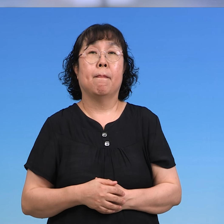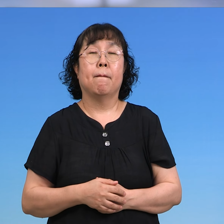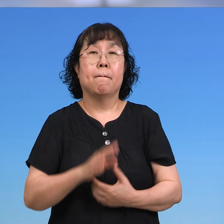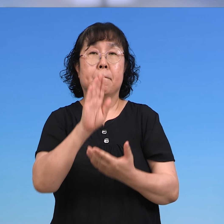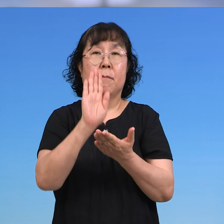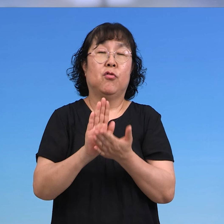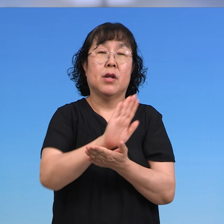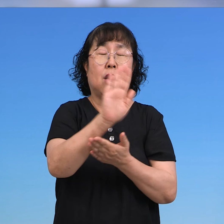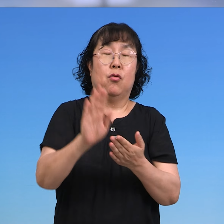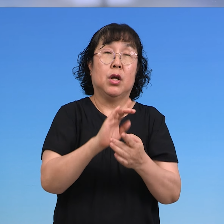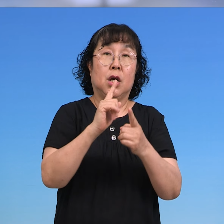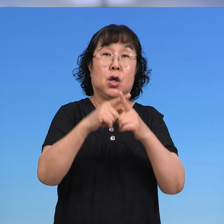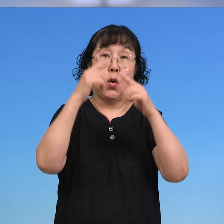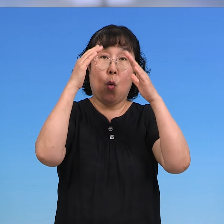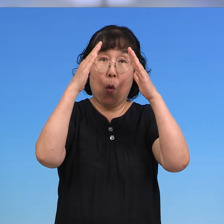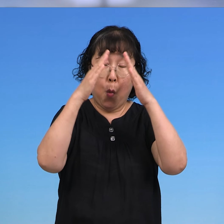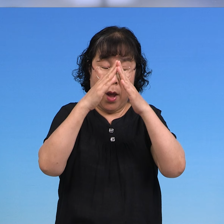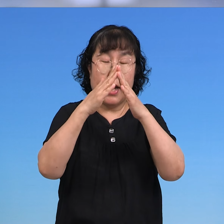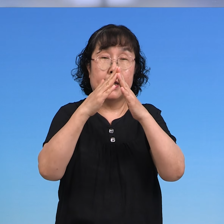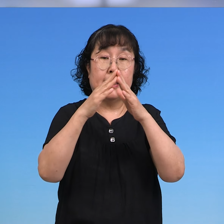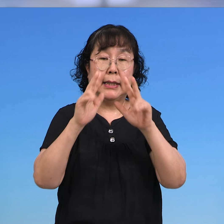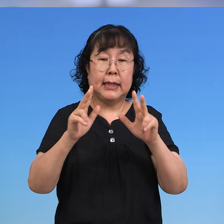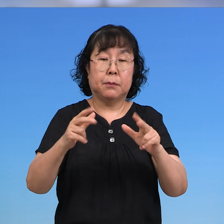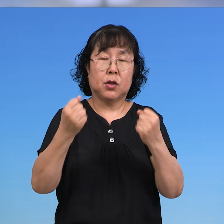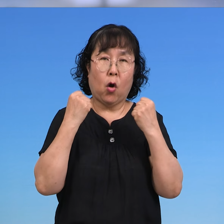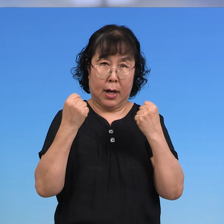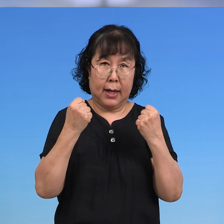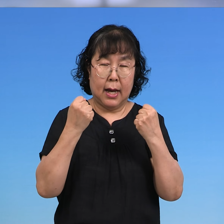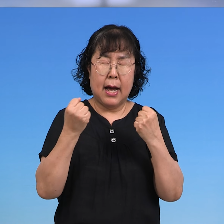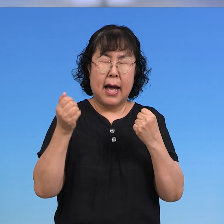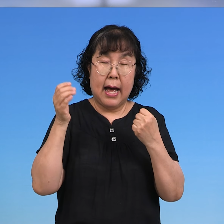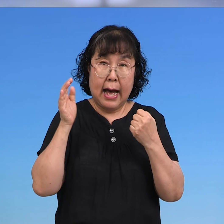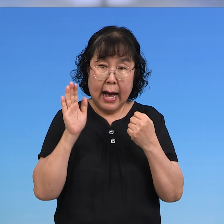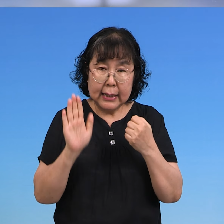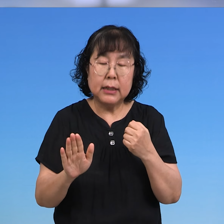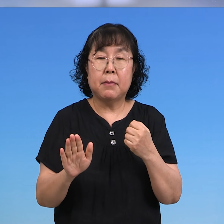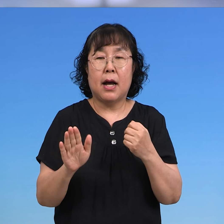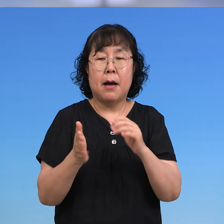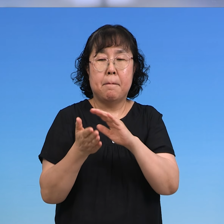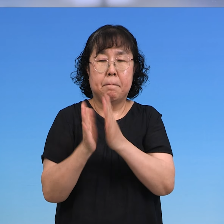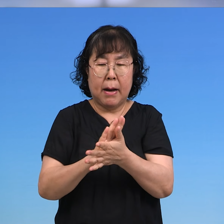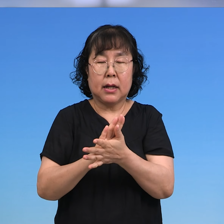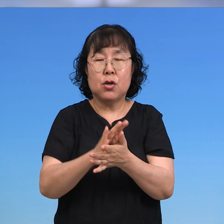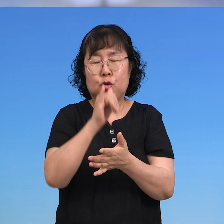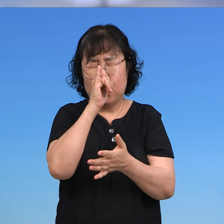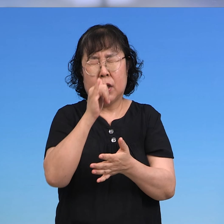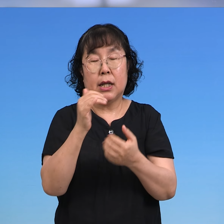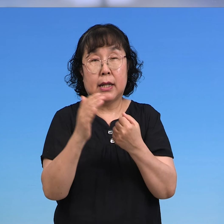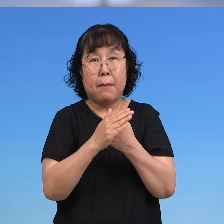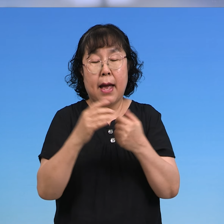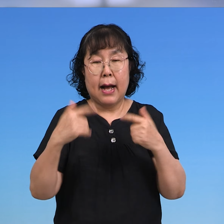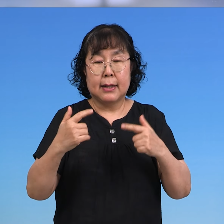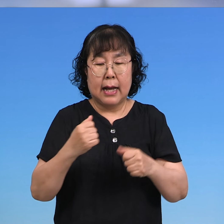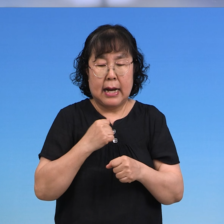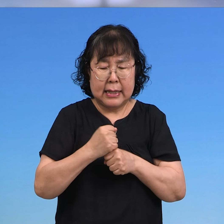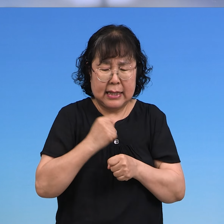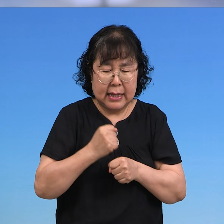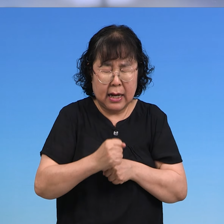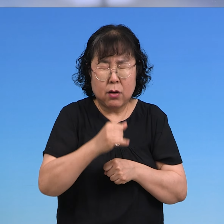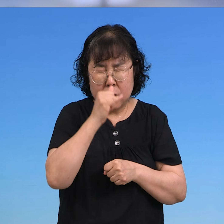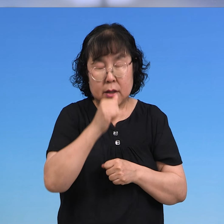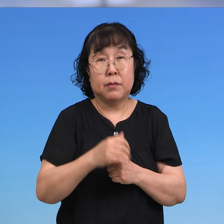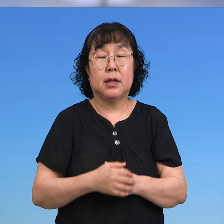인간이 치우쳐 돌변할 수 할지 모르는 게 교회이기 때문에 저는 항상 긴장해 있습니다. 어제예요.